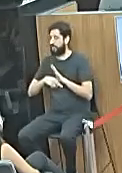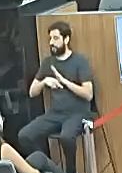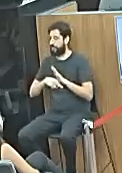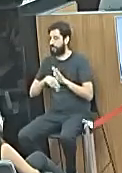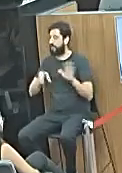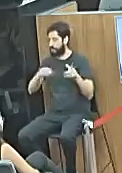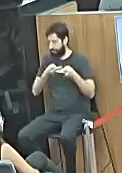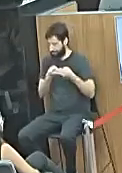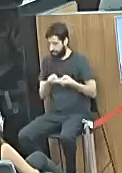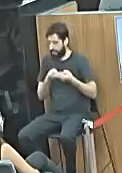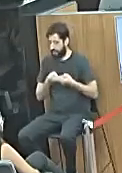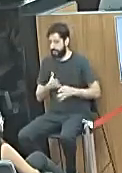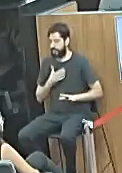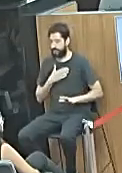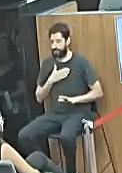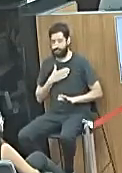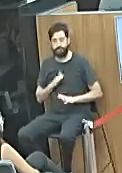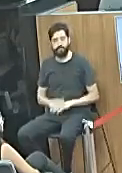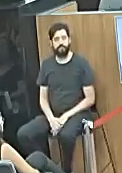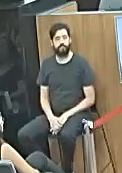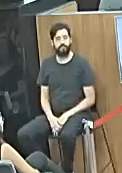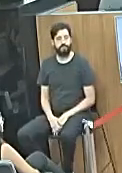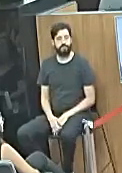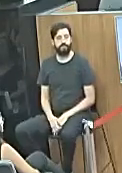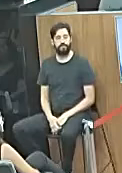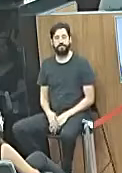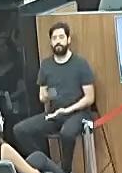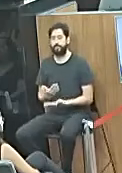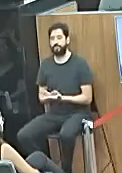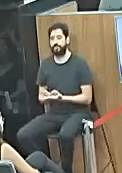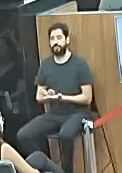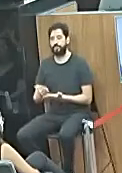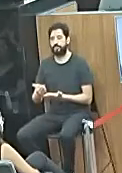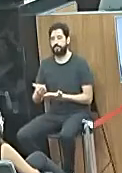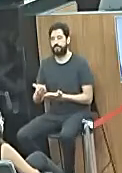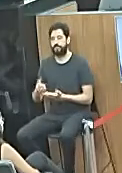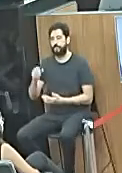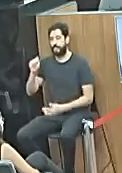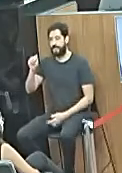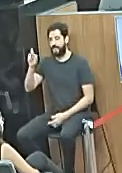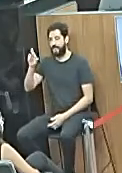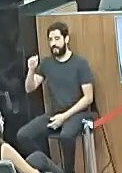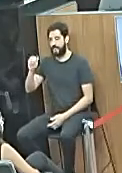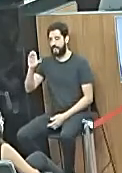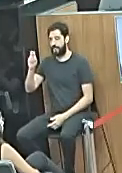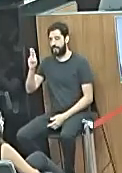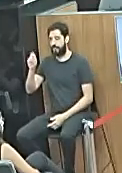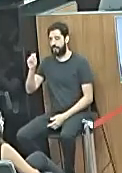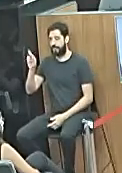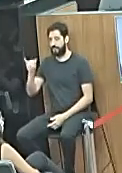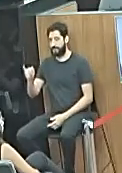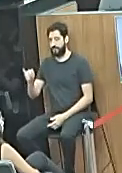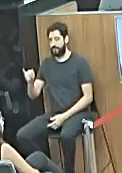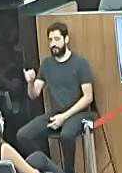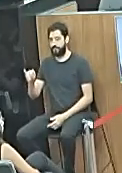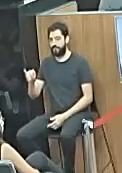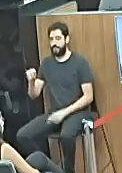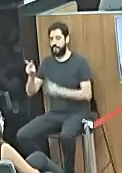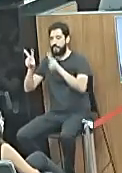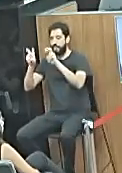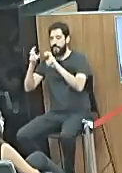paciência é começando por araçuaí temas cultura